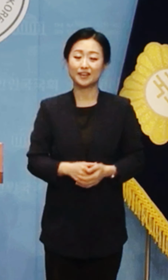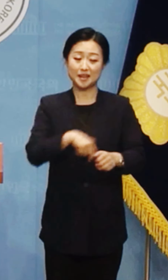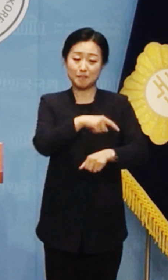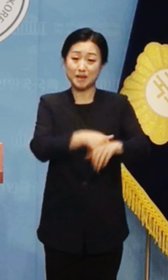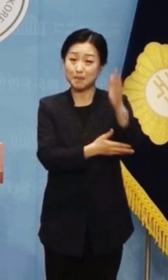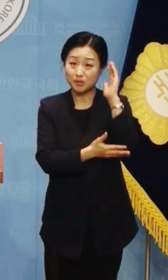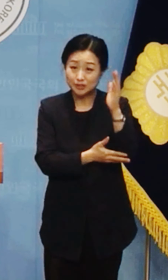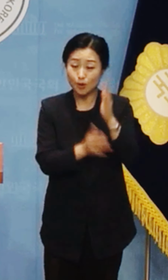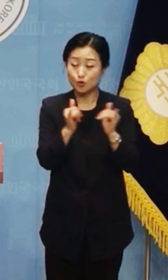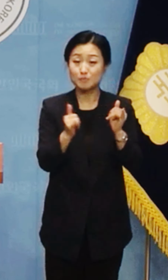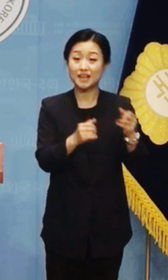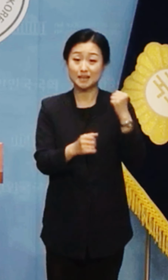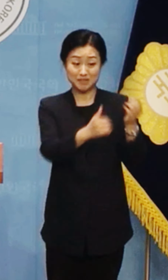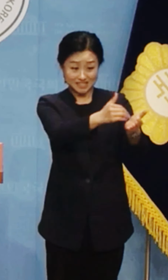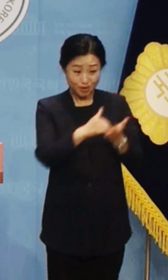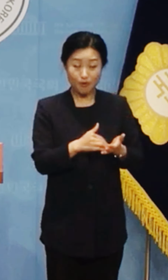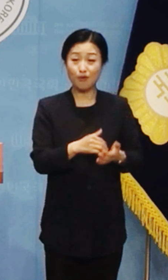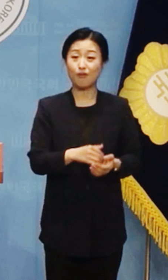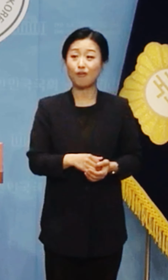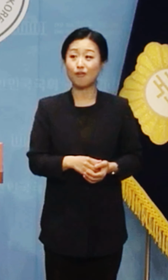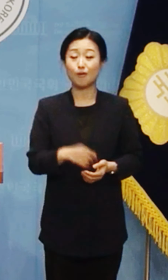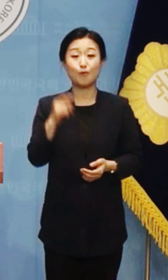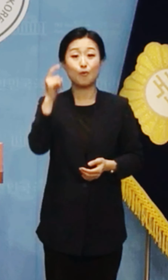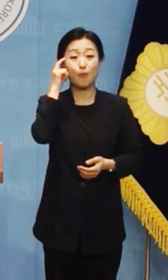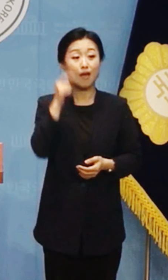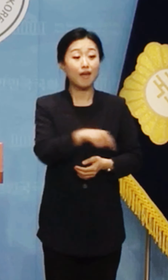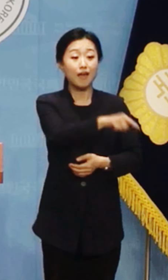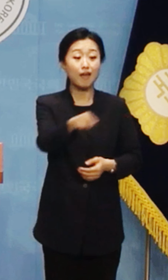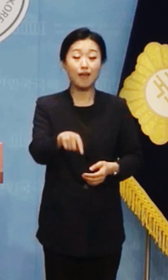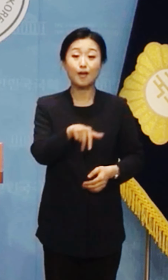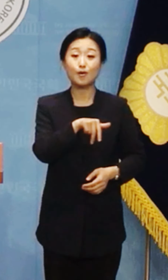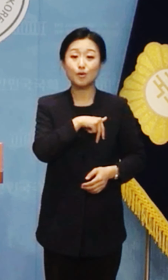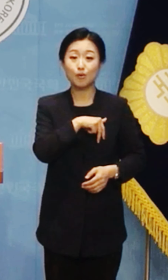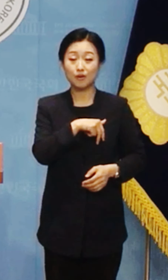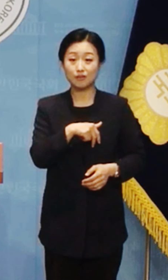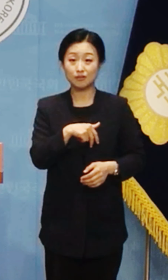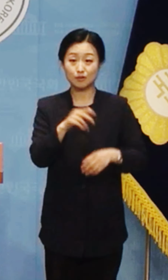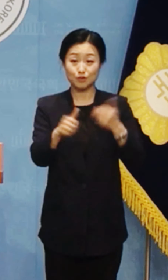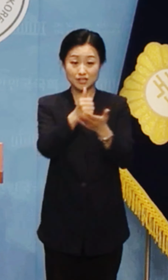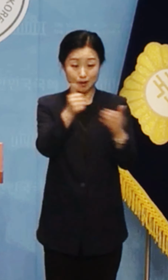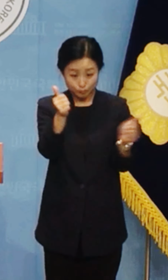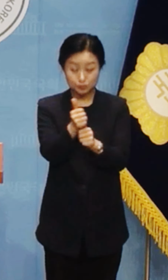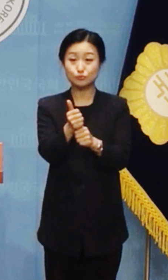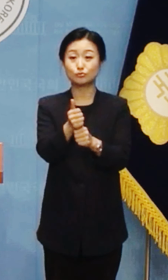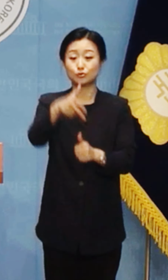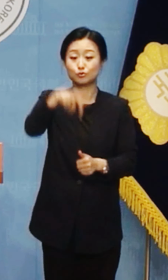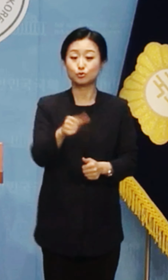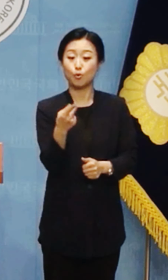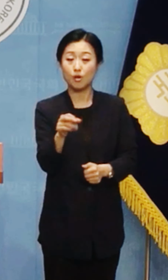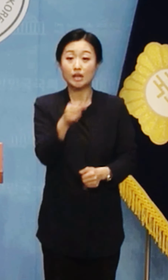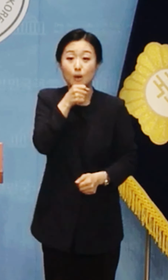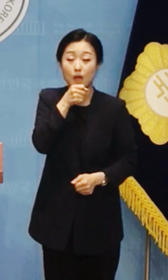비판하시는 국민의 힘이 신청해 놓고 왜 국민의 힘 소속 국회의장 국회 부의장 주호영